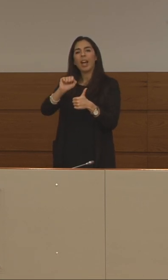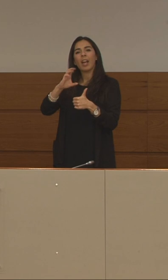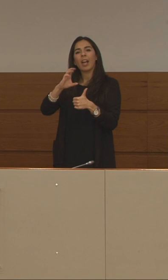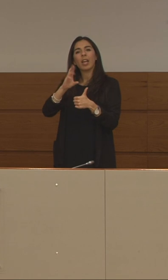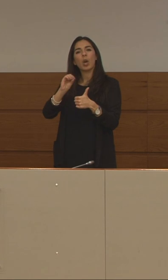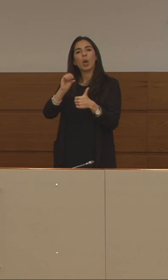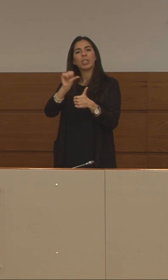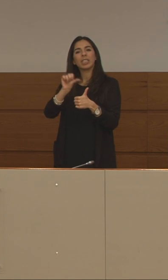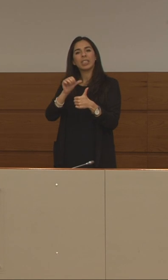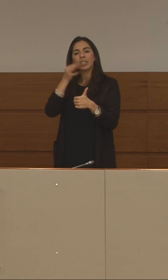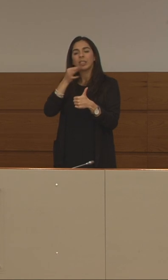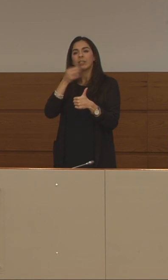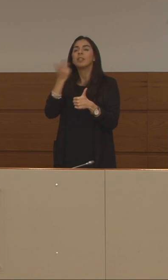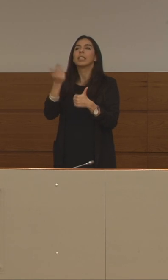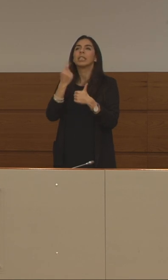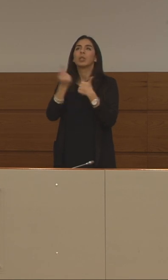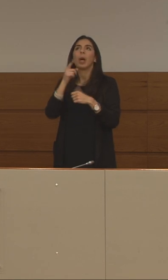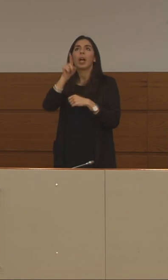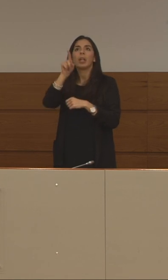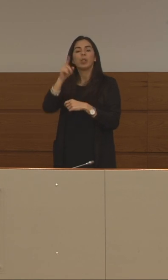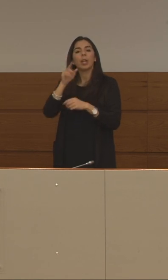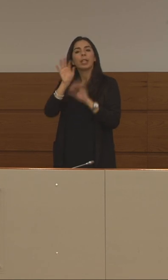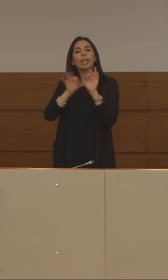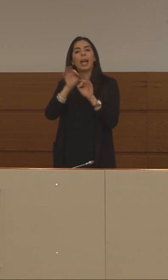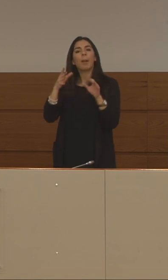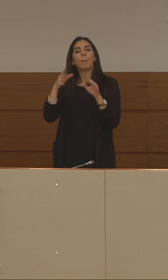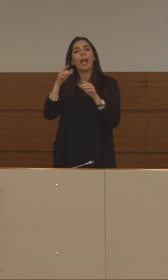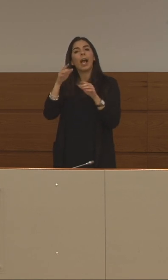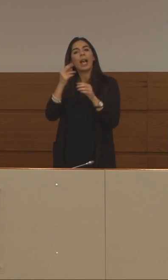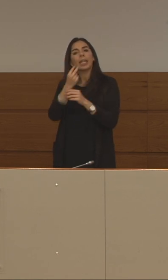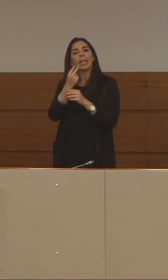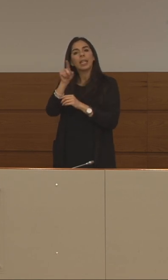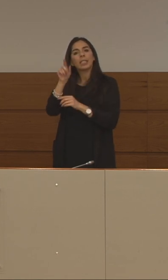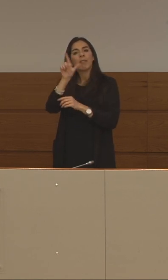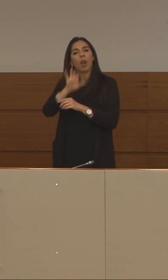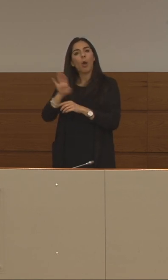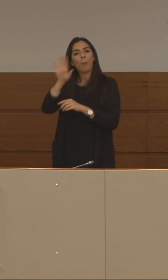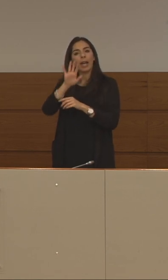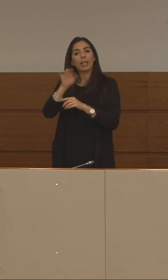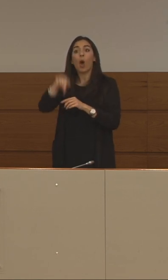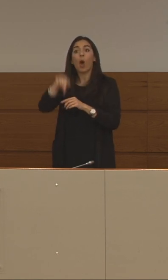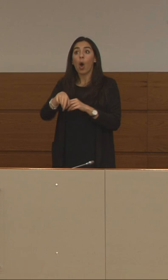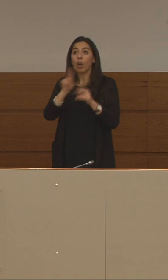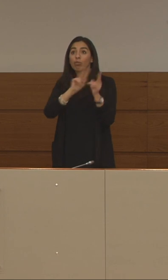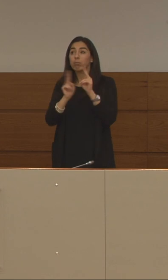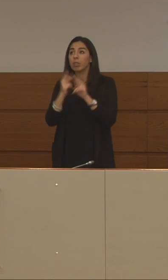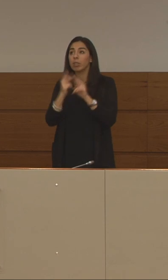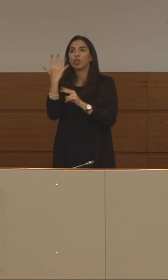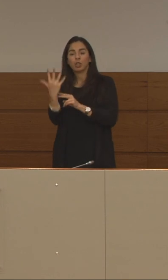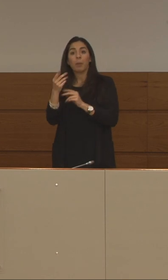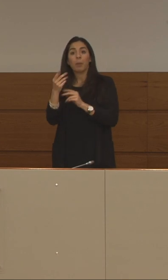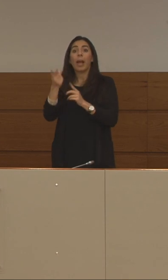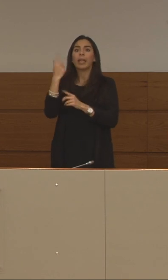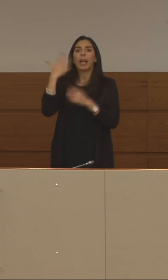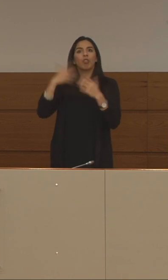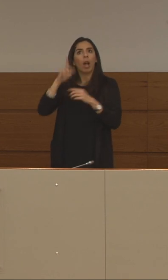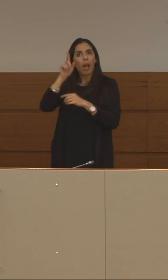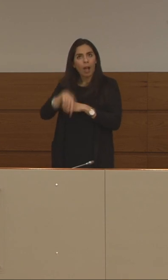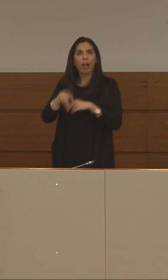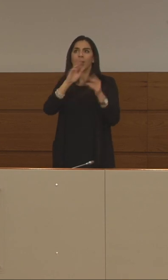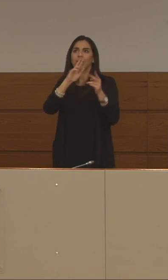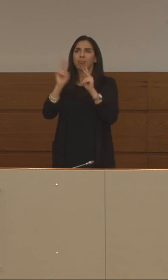della terapia intensiva e lombardia allora oggi sono stati trasferiti i 5 pazienti ieri erano stati trasferiti al 35 pazienti mi chiedevo se